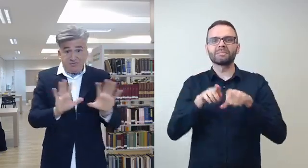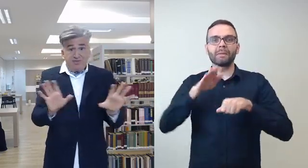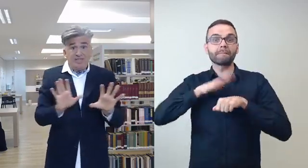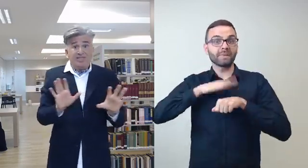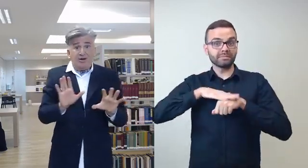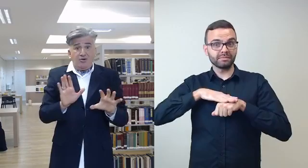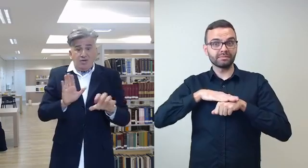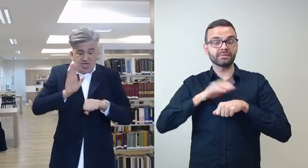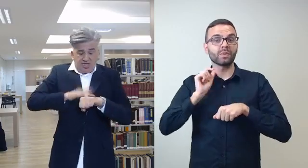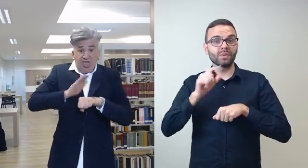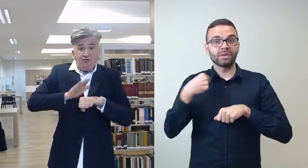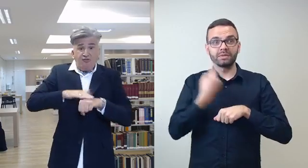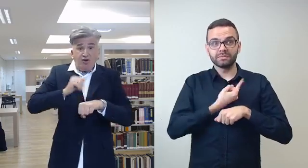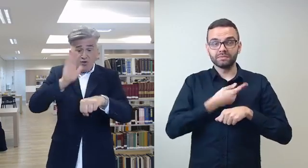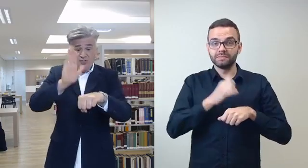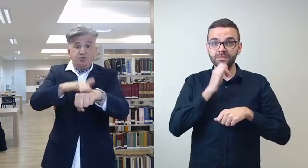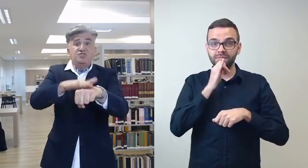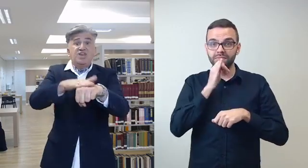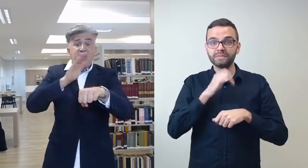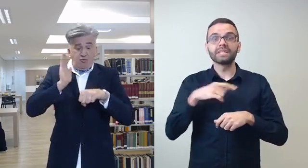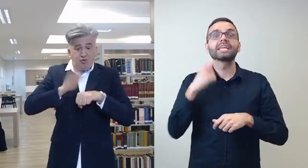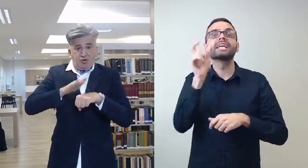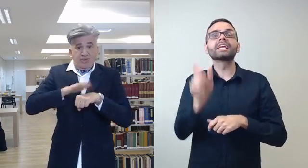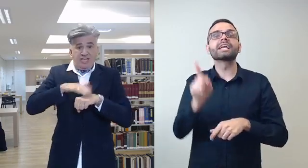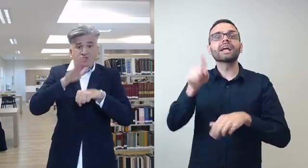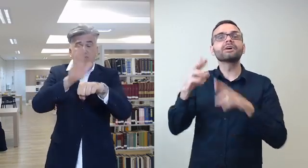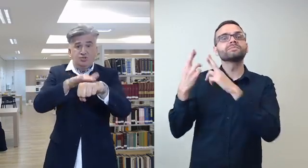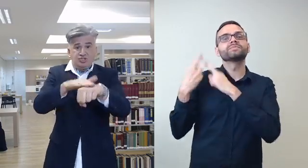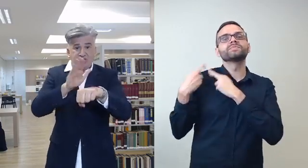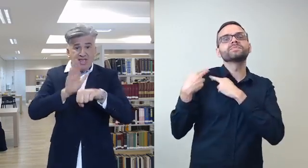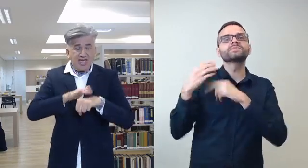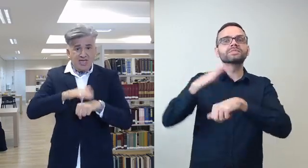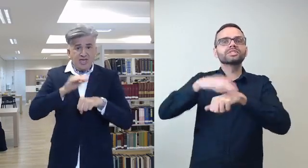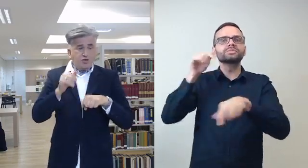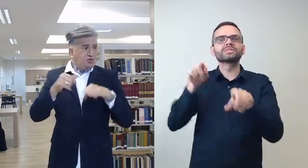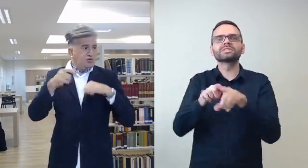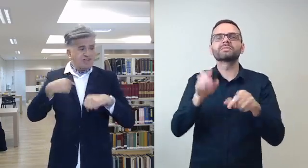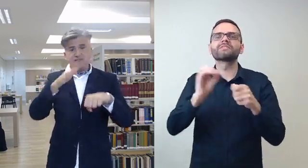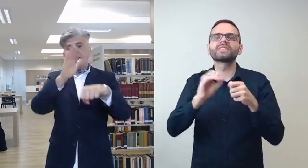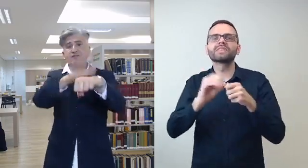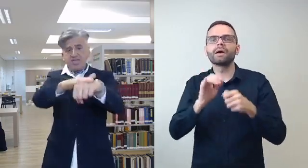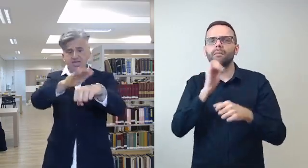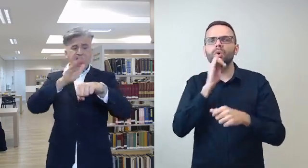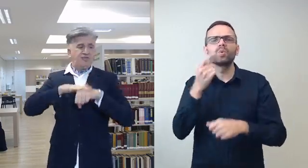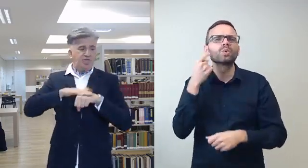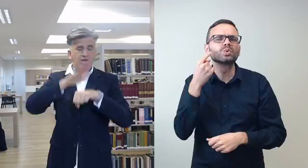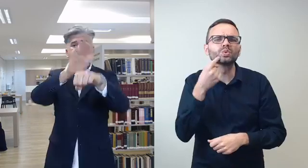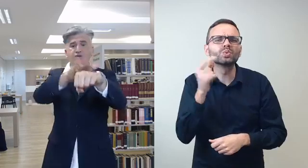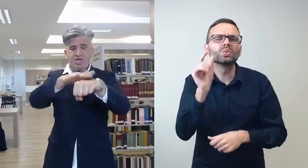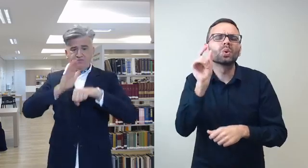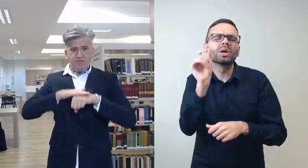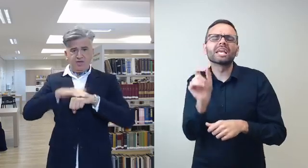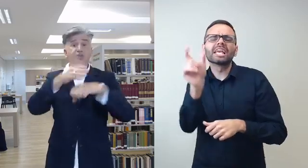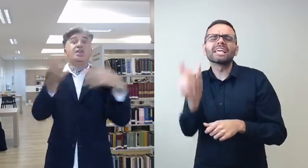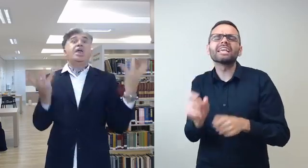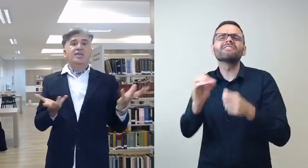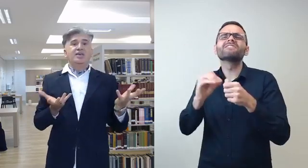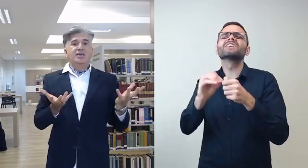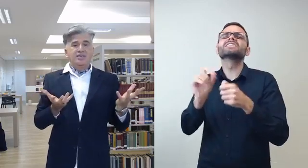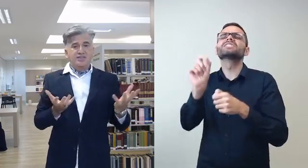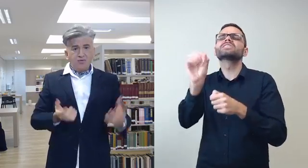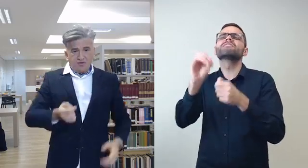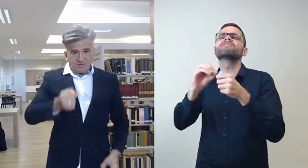isso é fundamental. Quem foi o responsável por tomar atitude, né? E o surdo fica assim, tá, foi ele, foi eu, foi ele, foi eu, foi